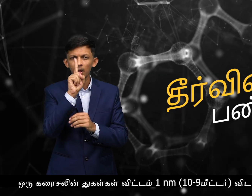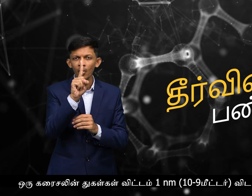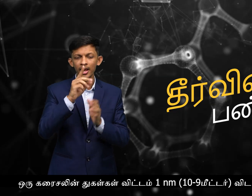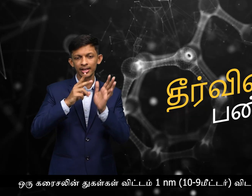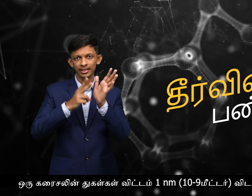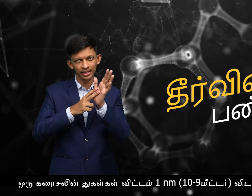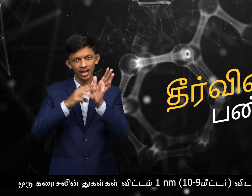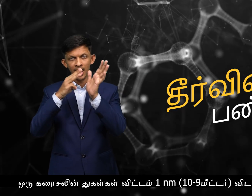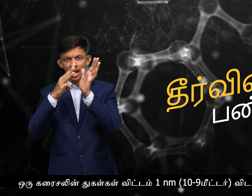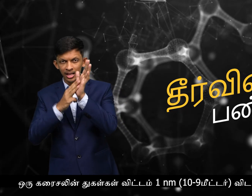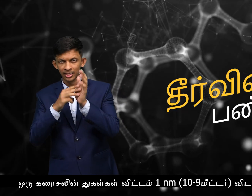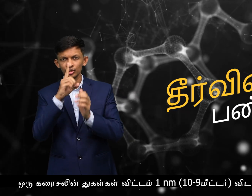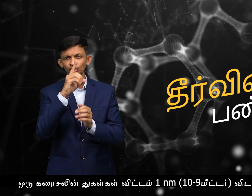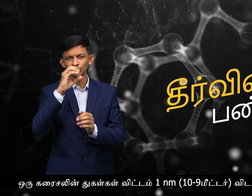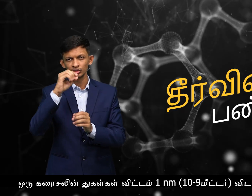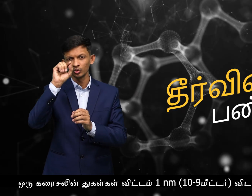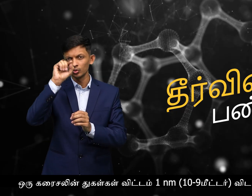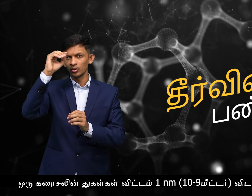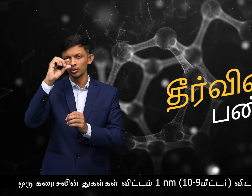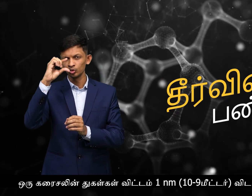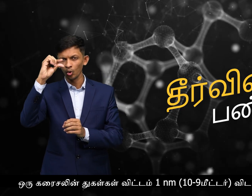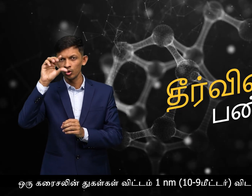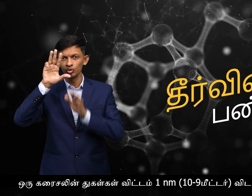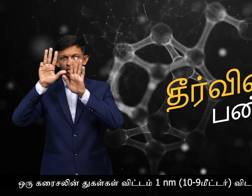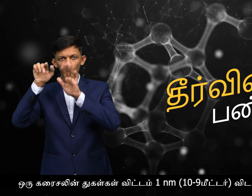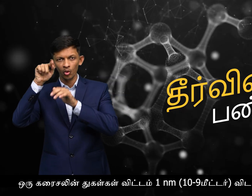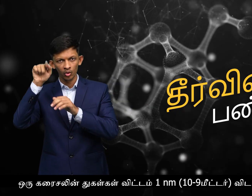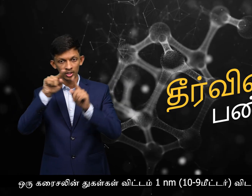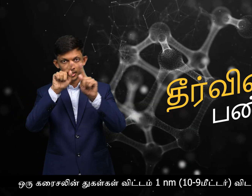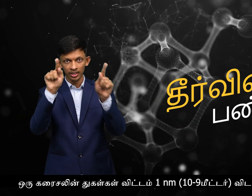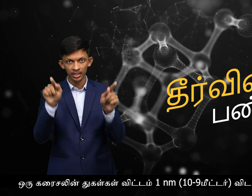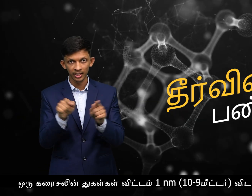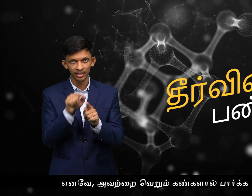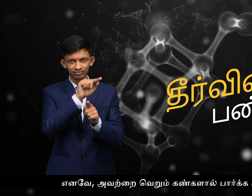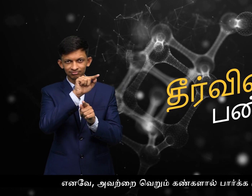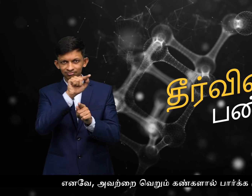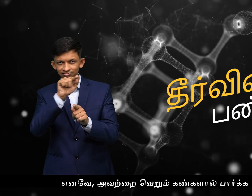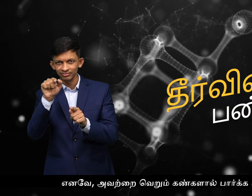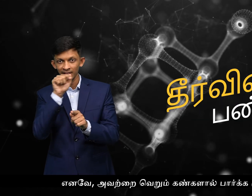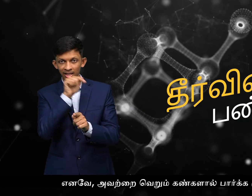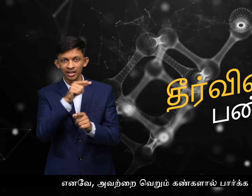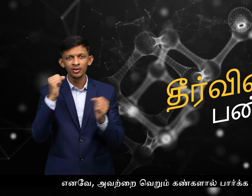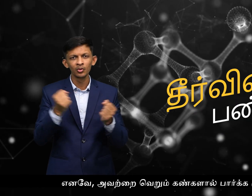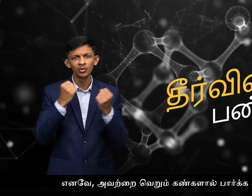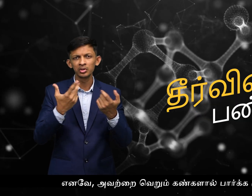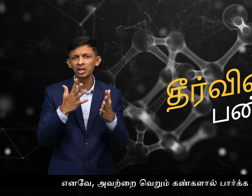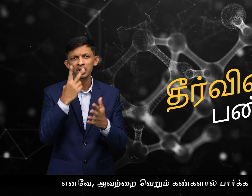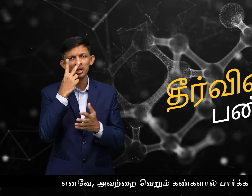அதாவது 10 மேல் இலக்கம் கழித்தல் 9 மீட்டர் விட சிறியதாக இருக்கும். எனவே அவற்றை வெறும் கண்களால்